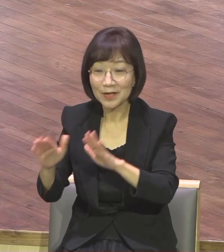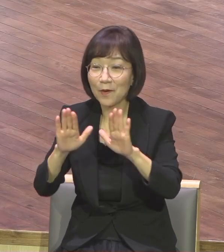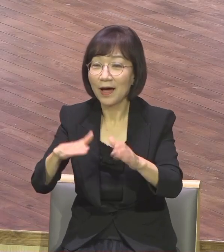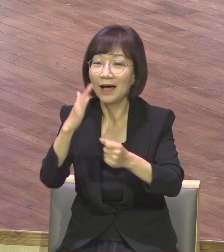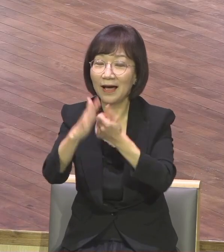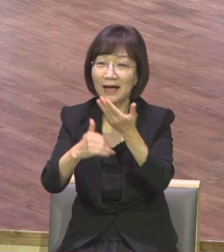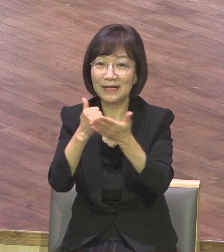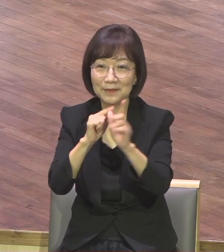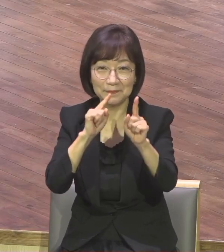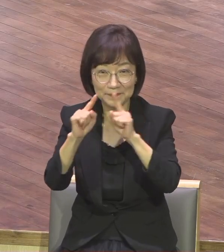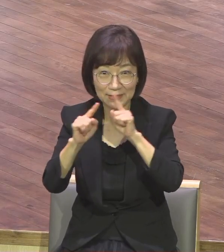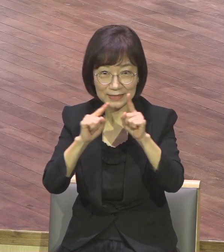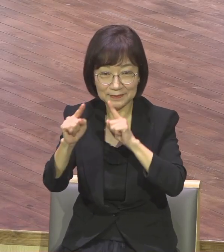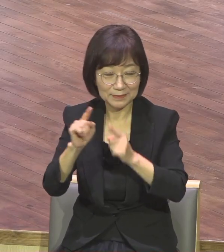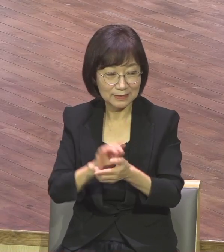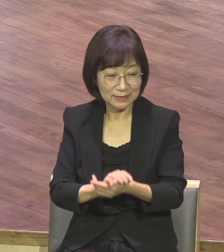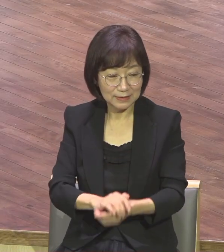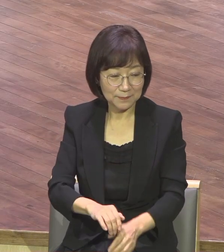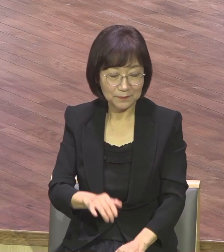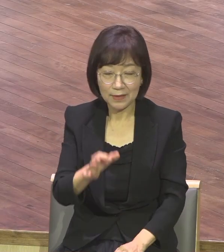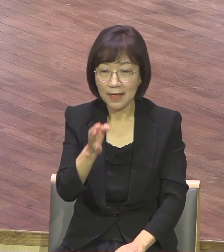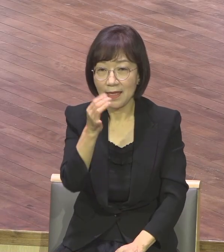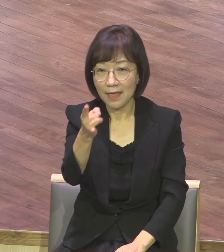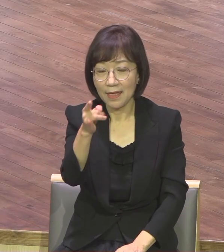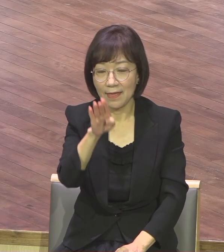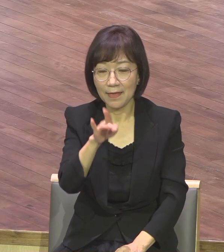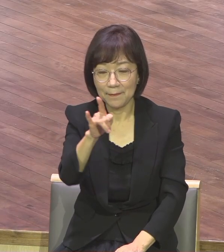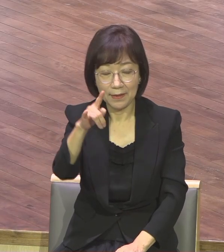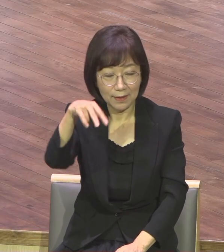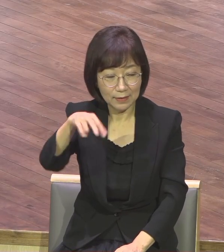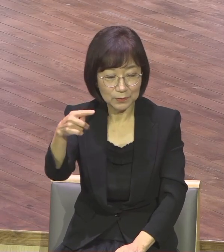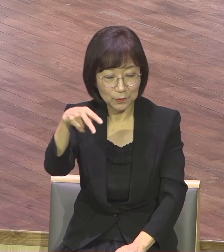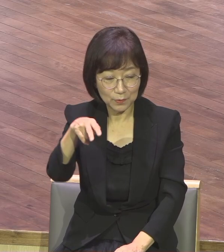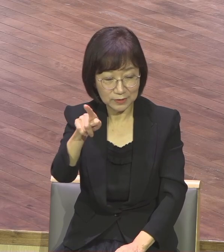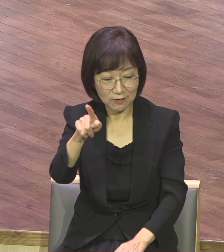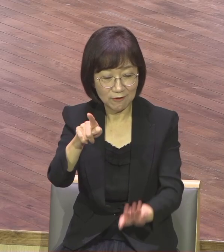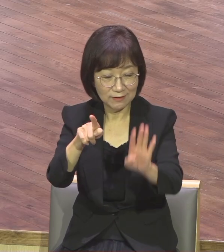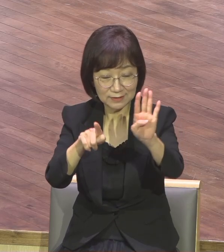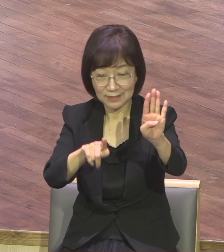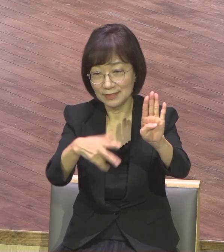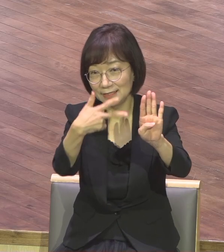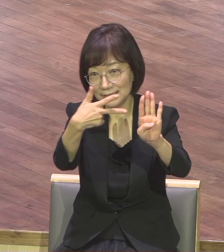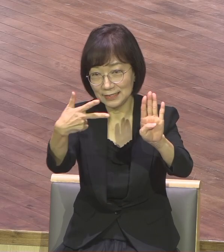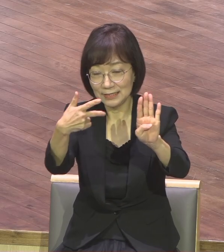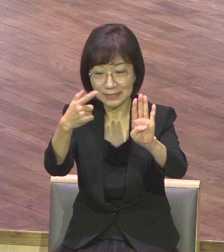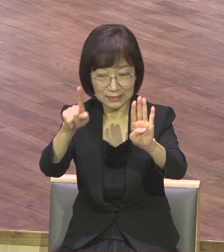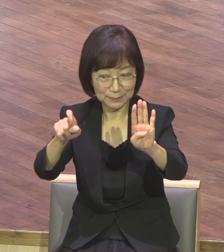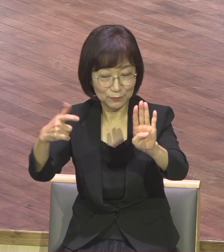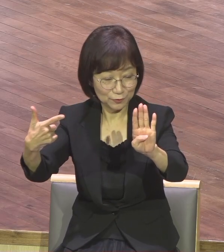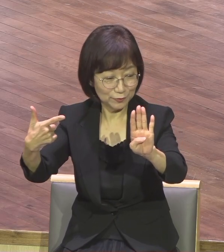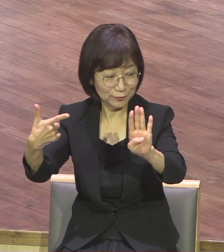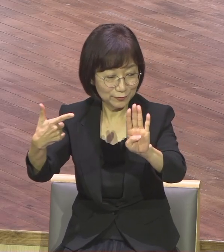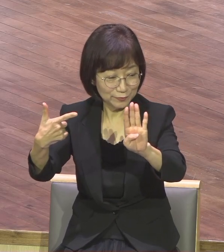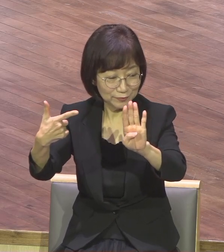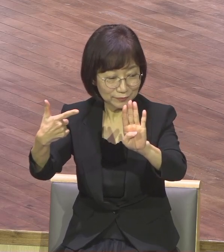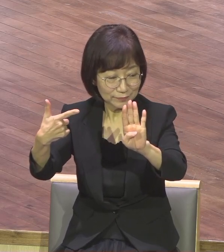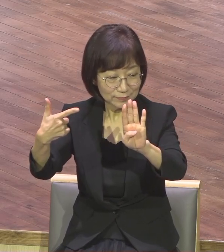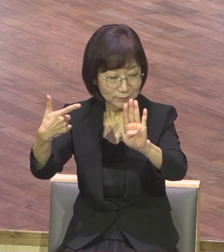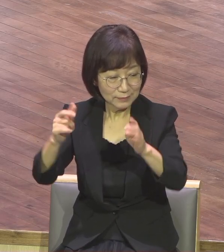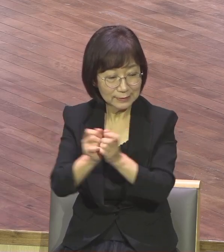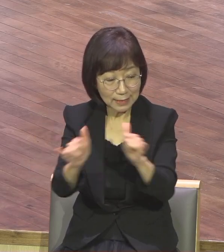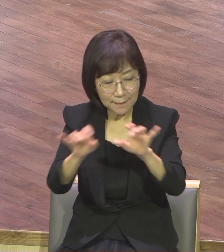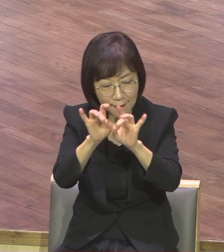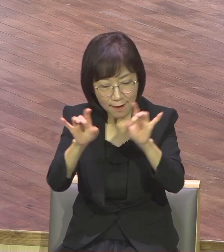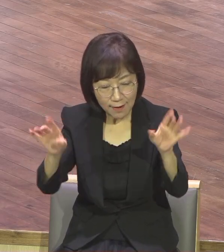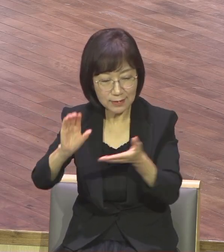오늘 은혜 받고 성취될 하나님 말씀은 에베소서 4장 7절에서 16절 말씀입니다. 우리